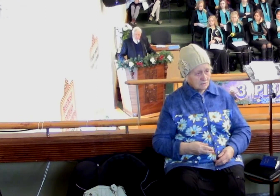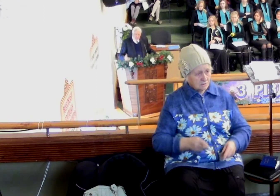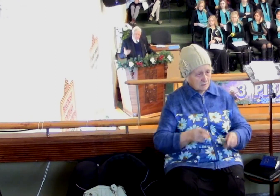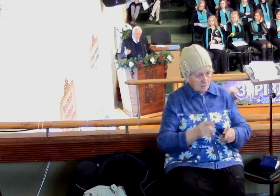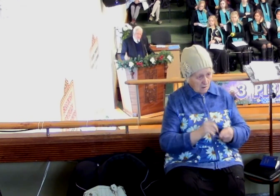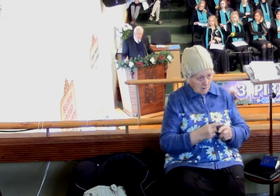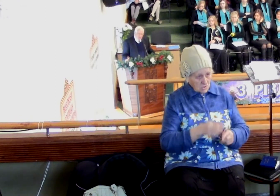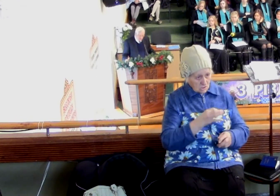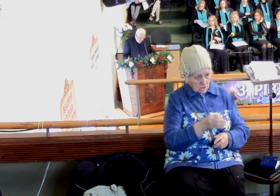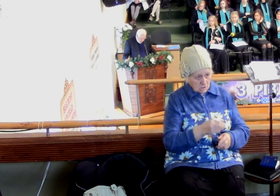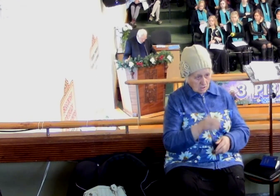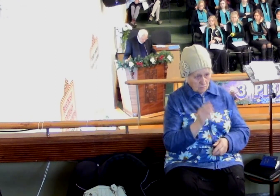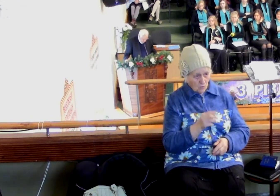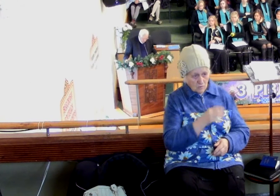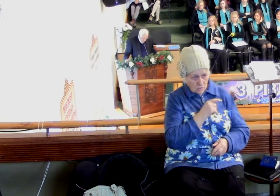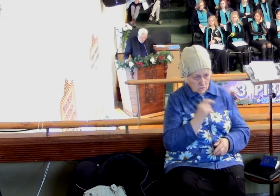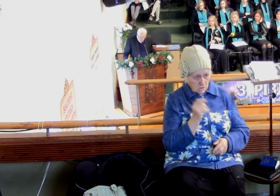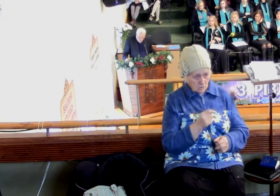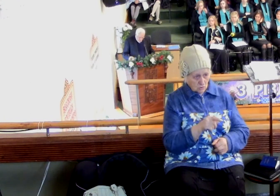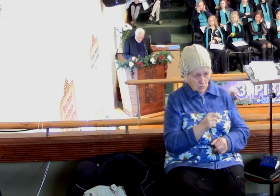Когда ты познакомился с человеком,